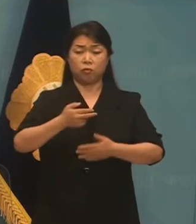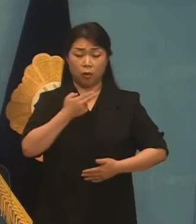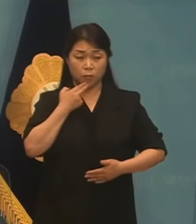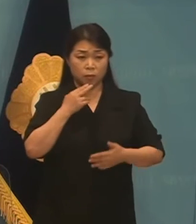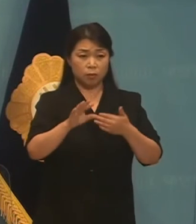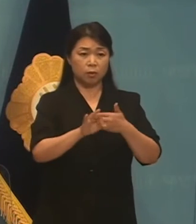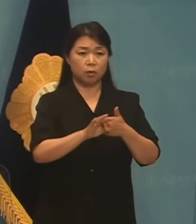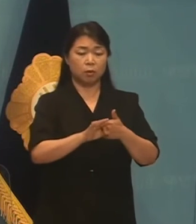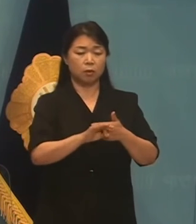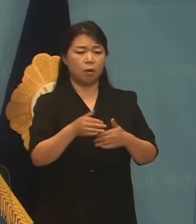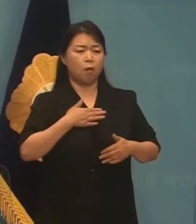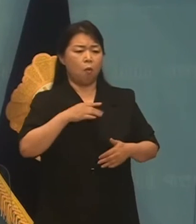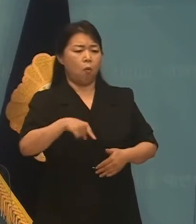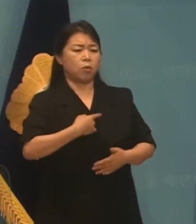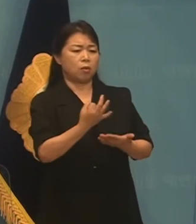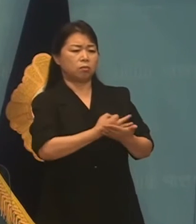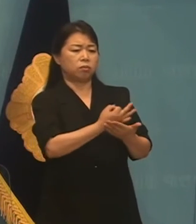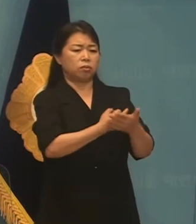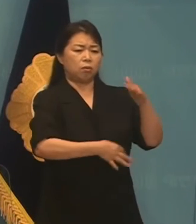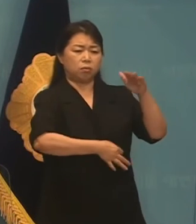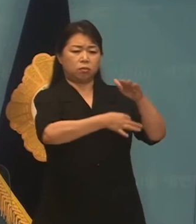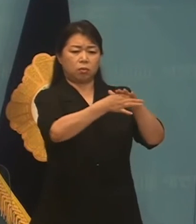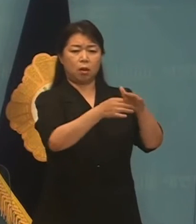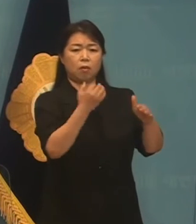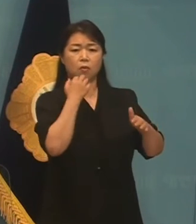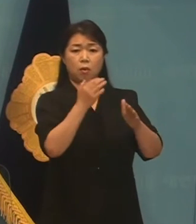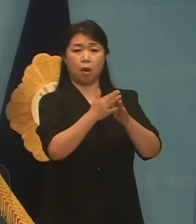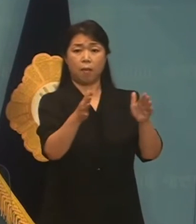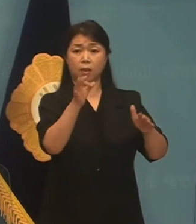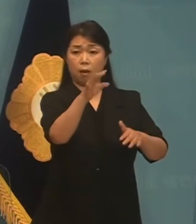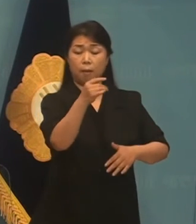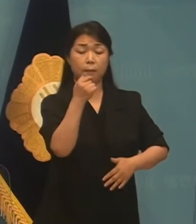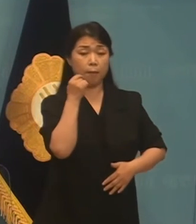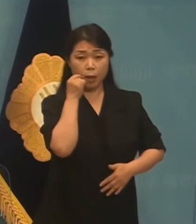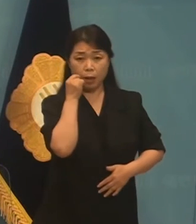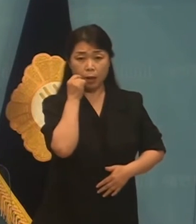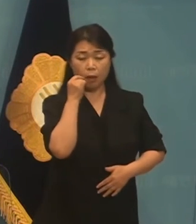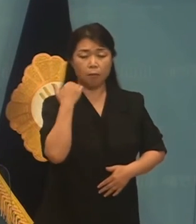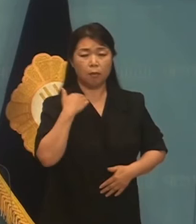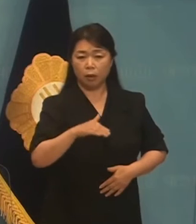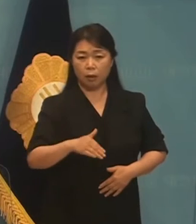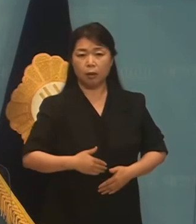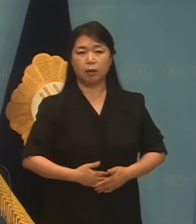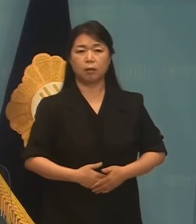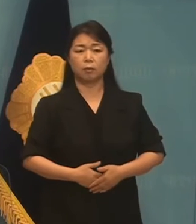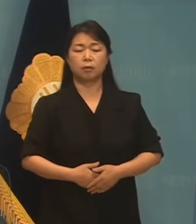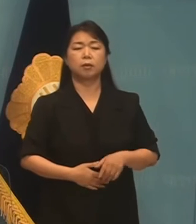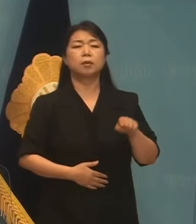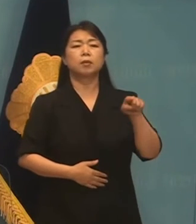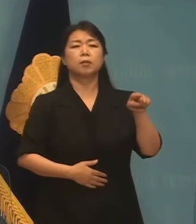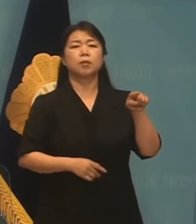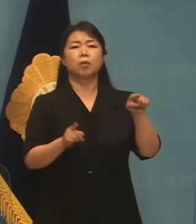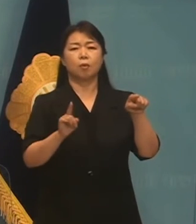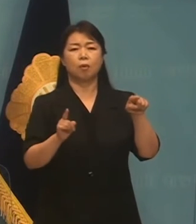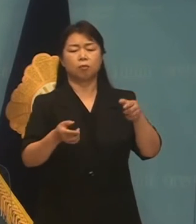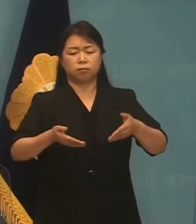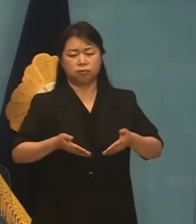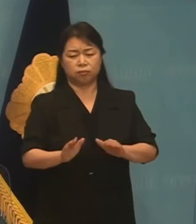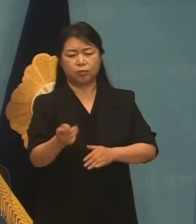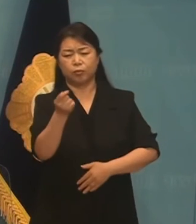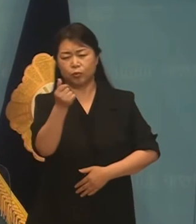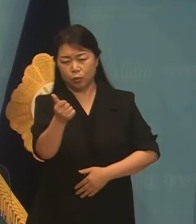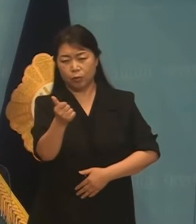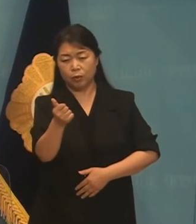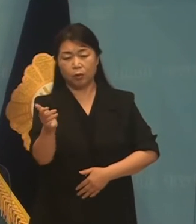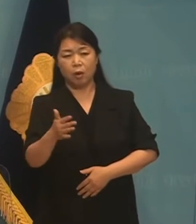만 자력으로 서울의 아파트를 산다는 것은 불가능한 일이 되었습니다. 이는 저출산의